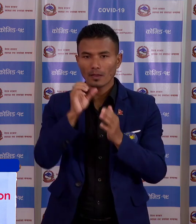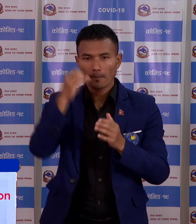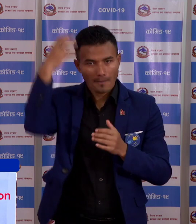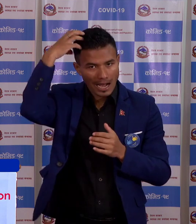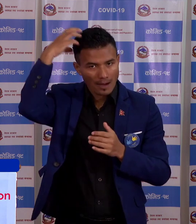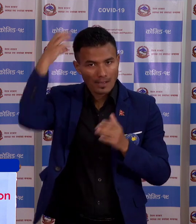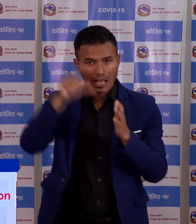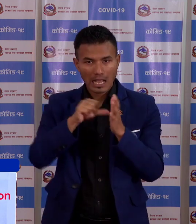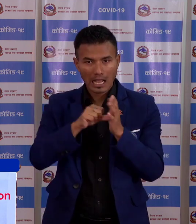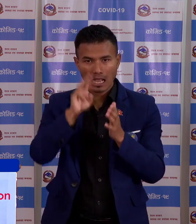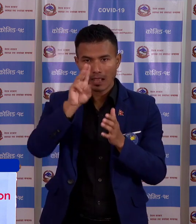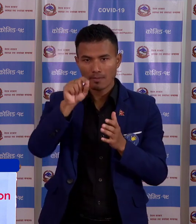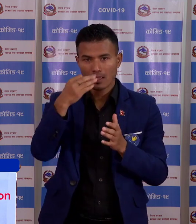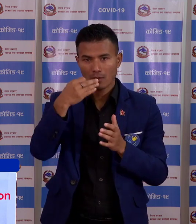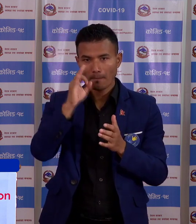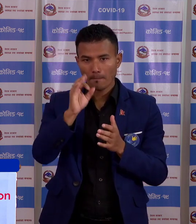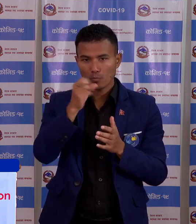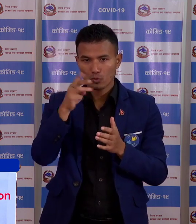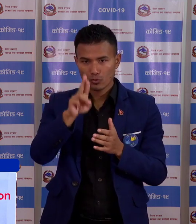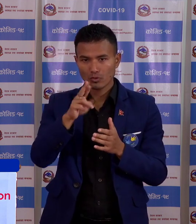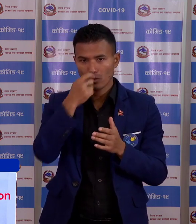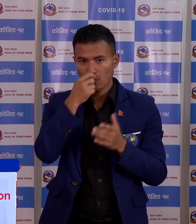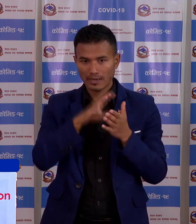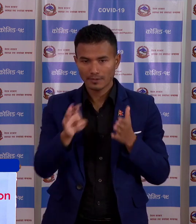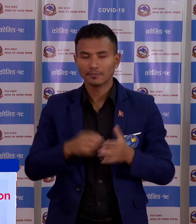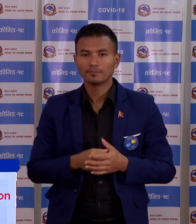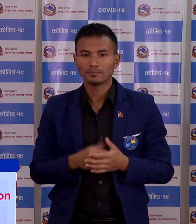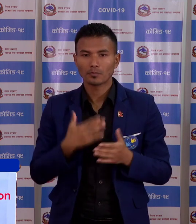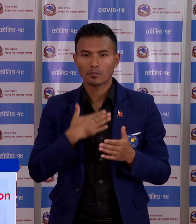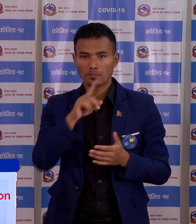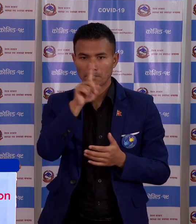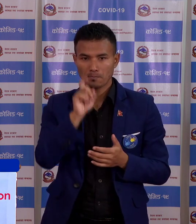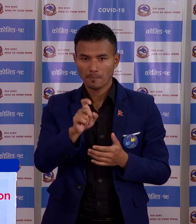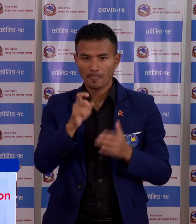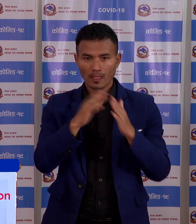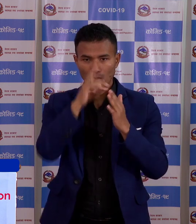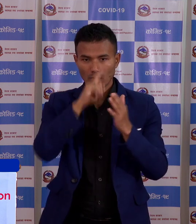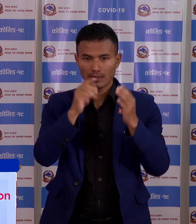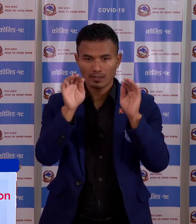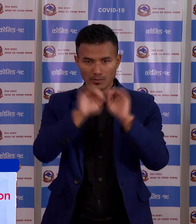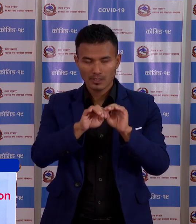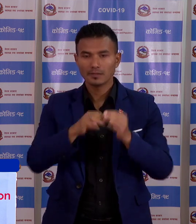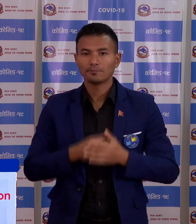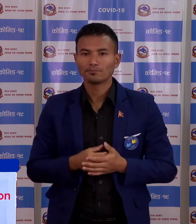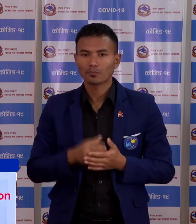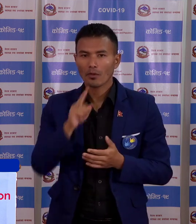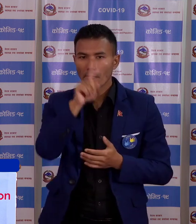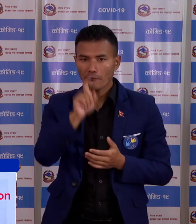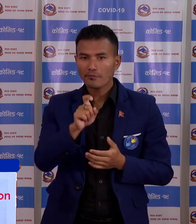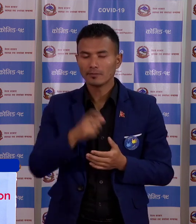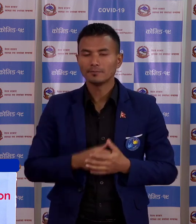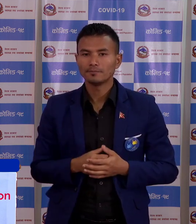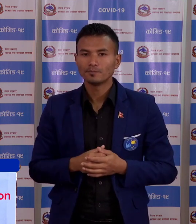पालपा जिल्ला बाहतरपूर गाउं माट रस्मिला च्रस्ट बोल देछ ुचैंजु मेरो प्रश्ण क्वारंटाइन संबंदी छ रा प्रश्ण